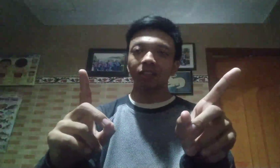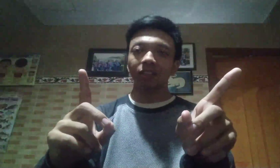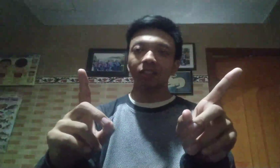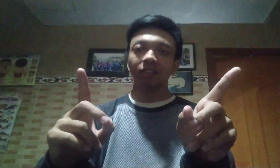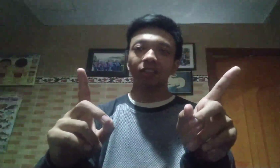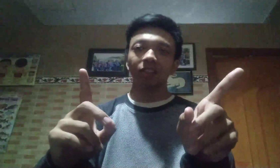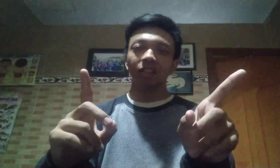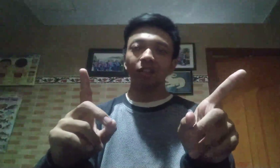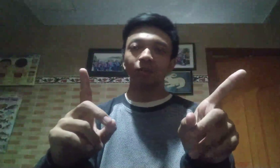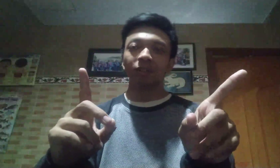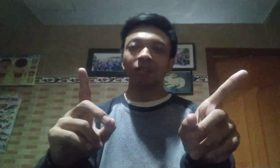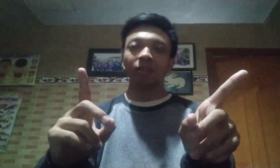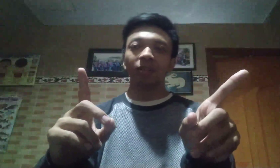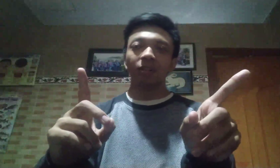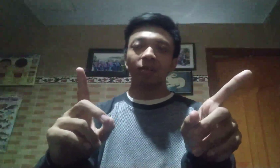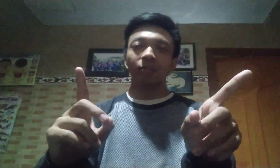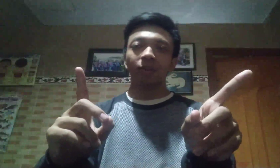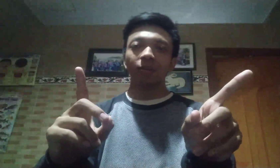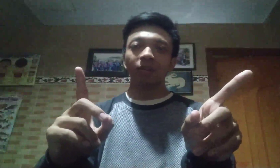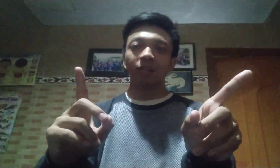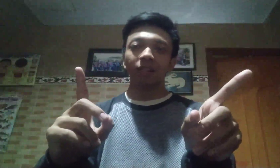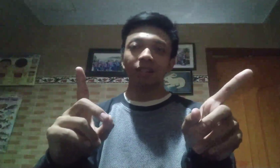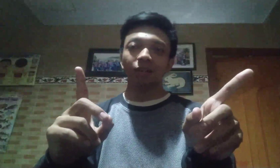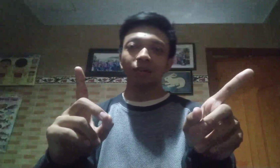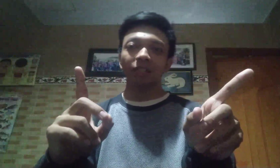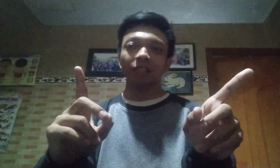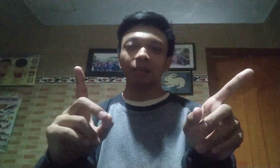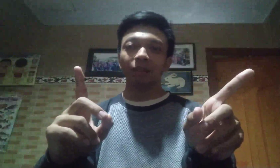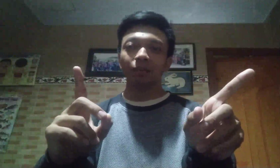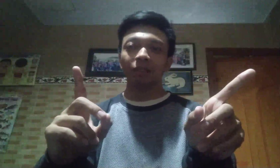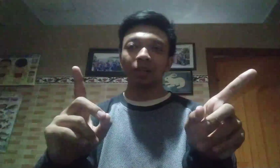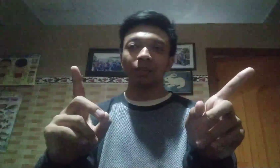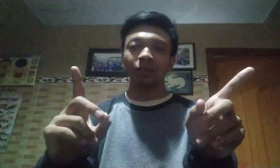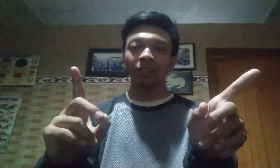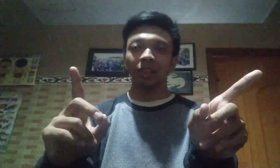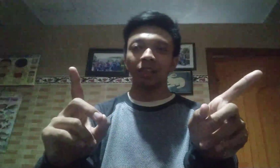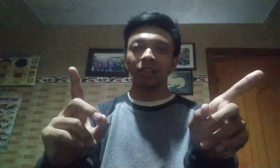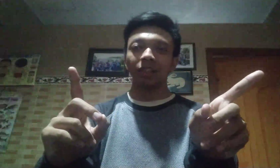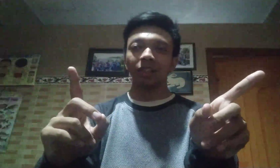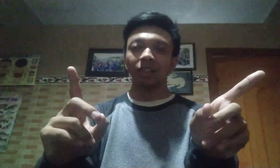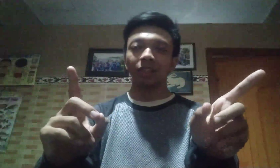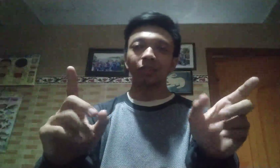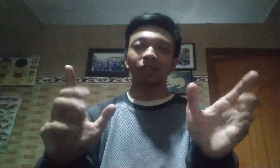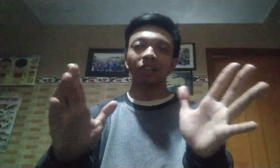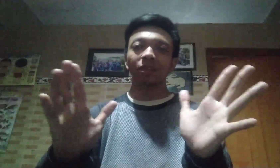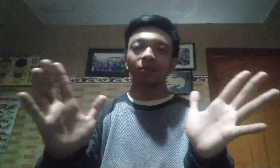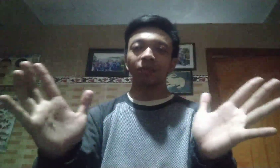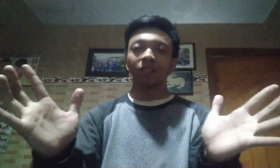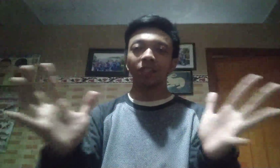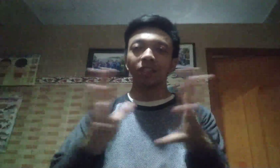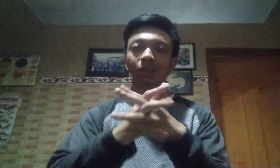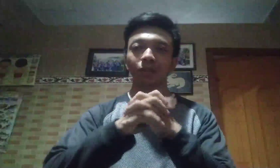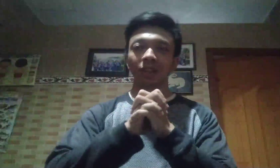Kita harus bisa Memanfaatkan sumber daya alam dan sumber daya manusia Yang ada di Indonesia Menjadi satu dan